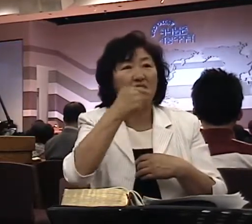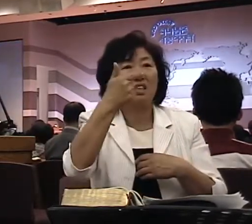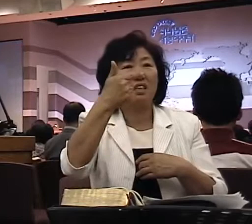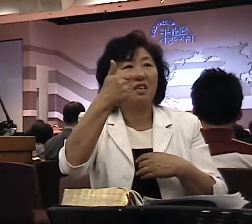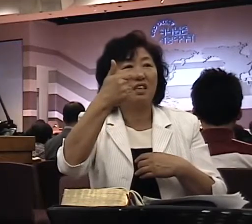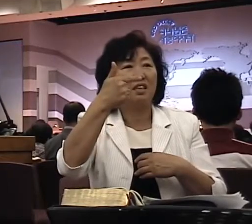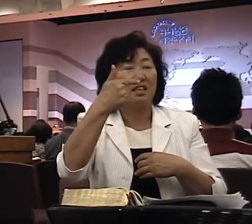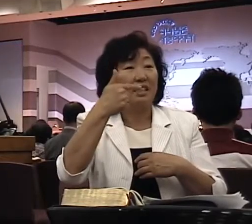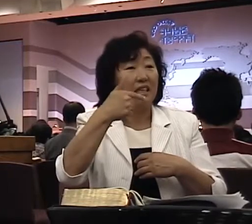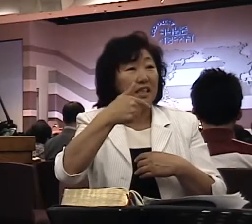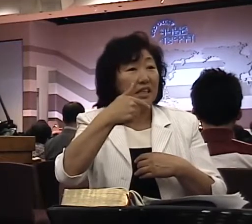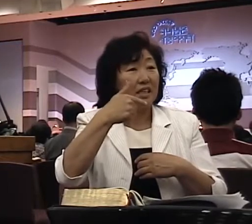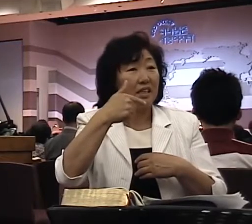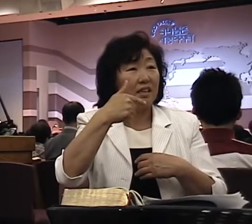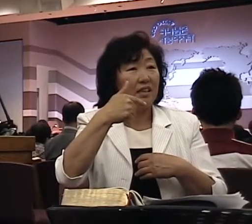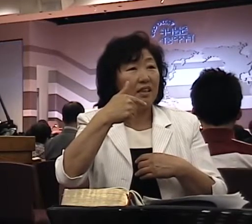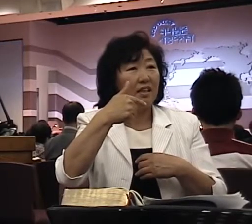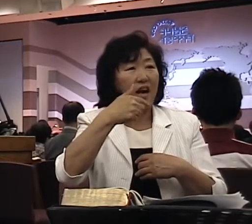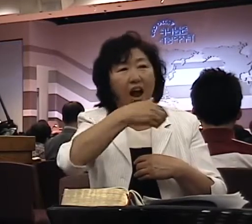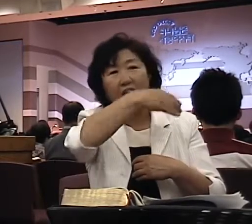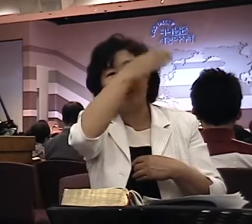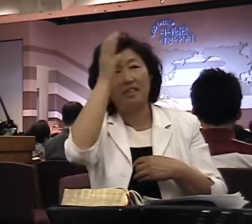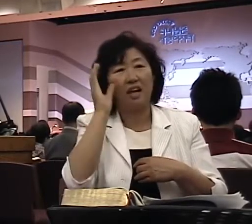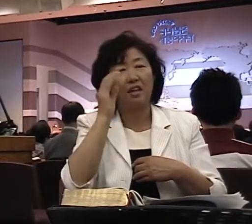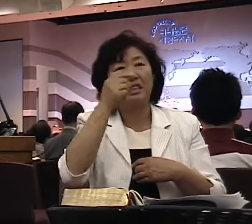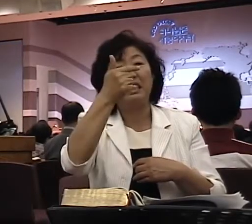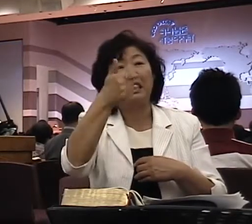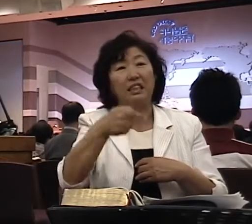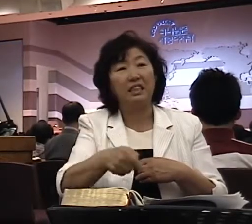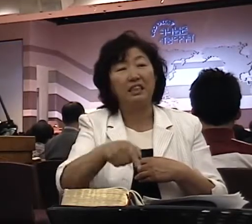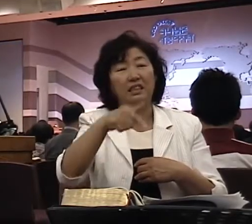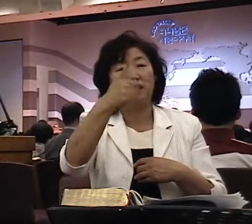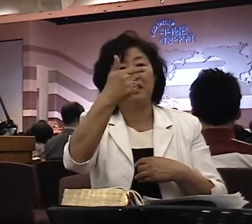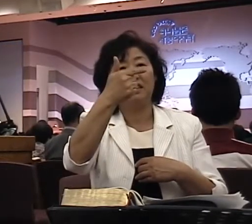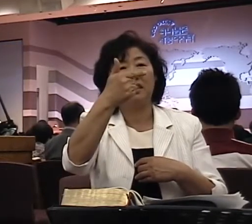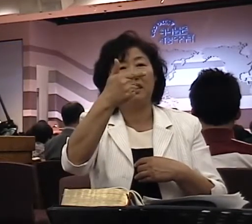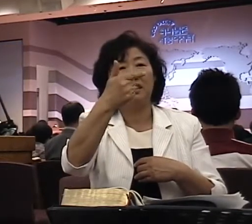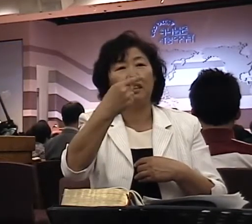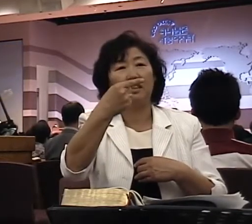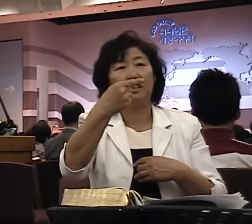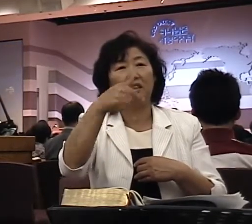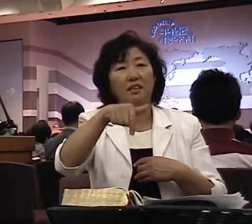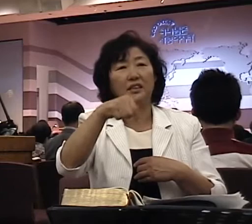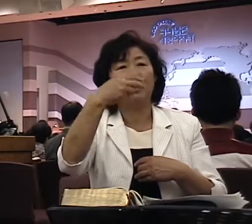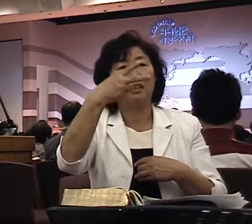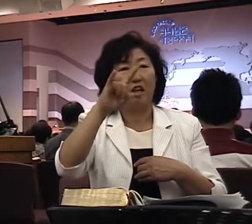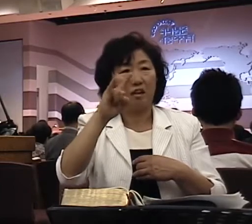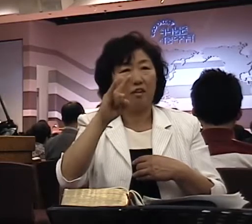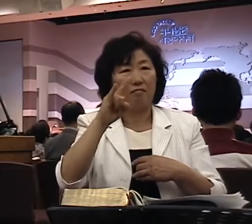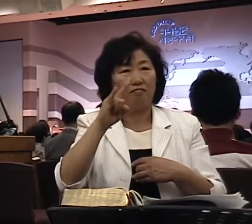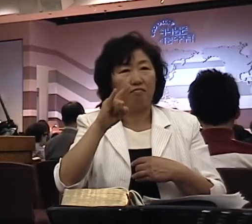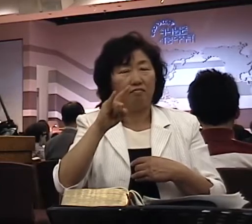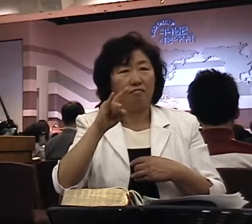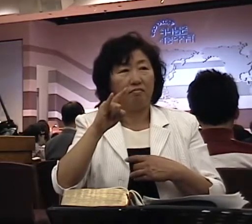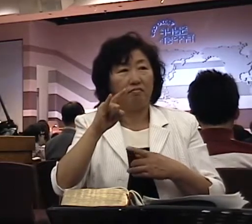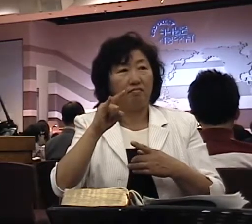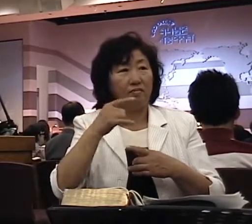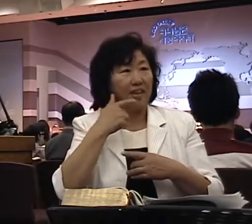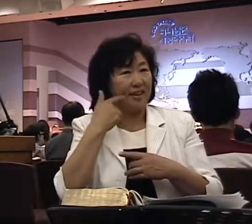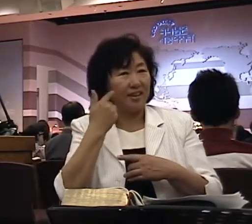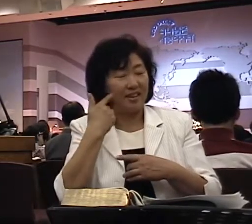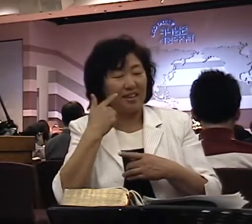늑대를 사냥하는 그 예술 중에 하나가 예리한 칼에다가 피를